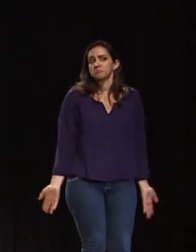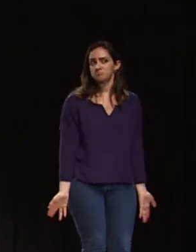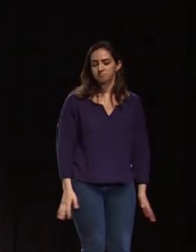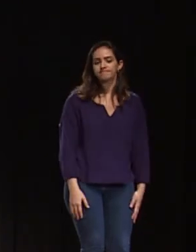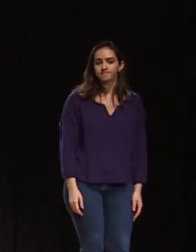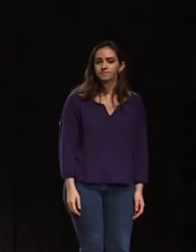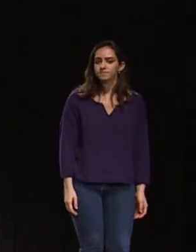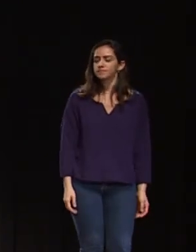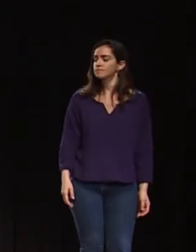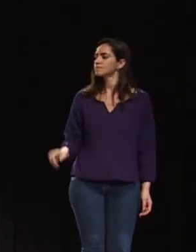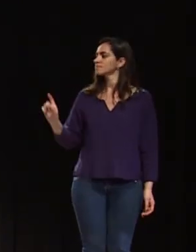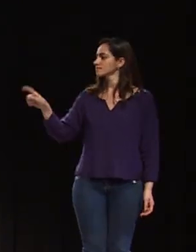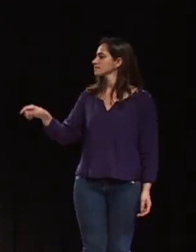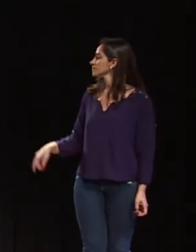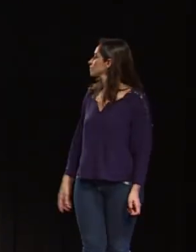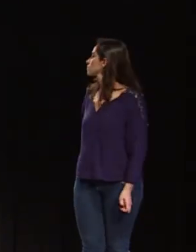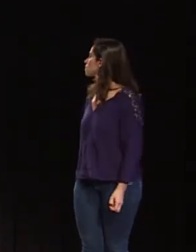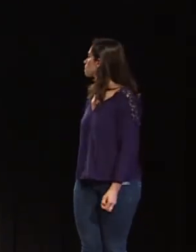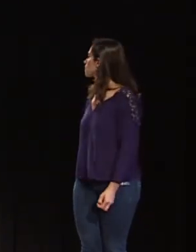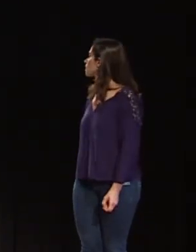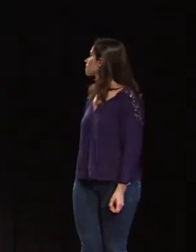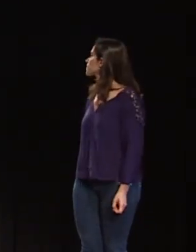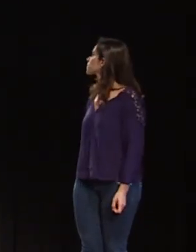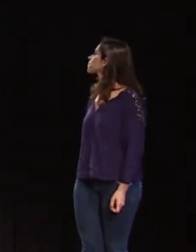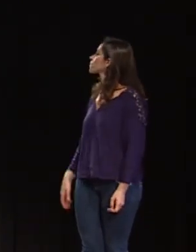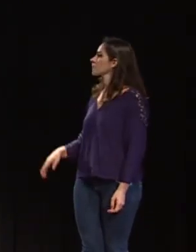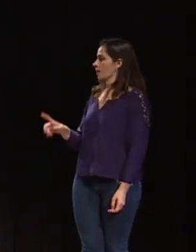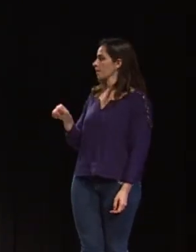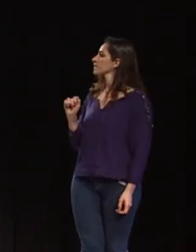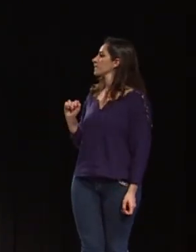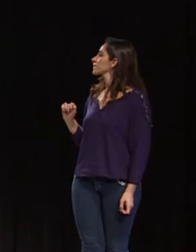no documento, não assinei nada. Alguns falavam isso também.